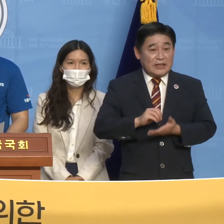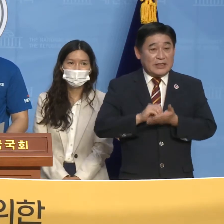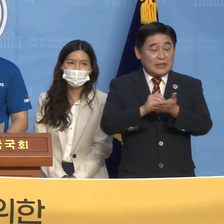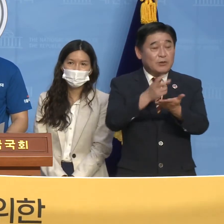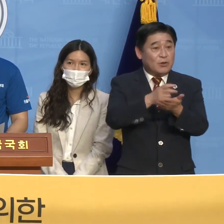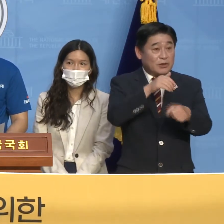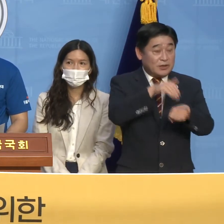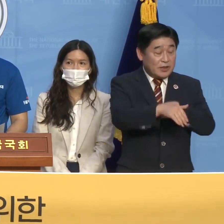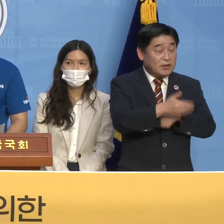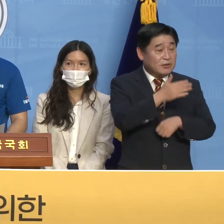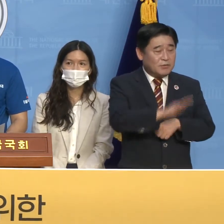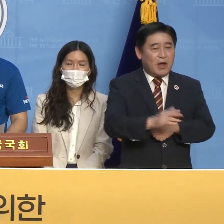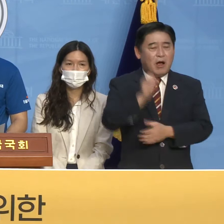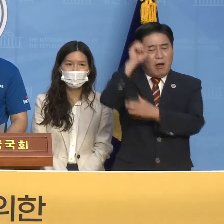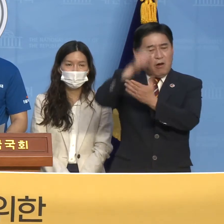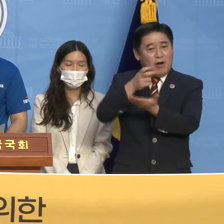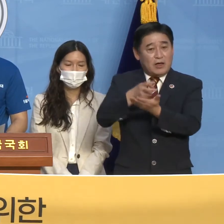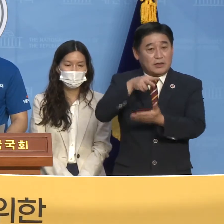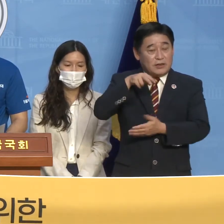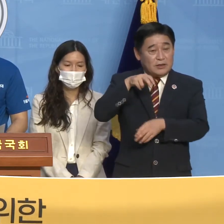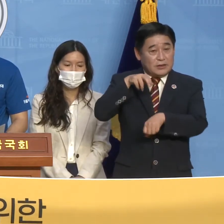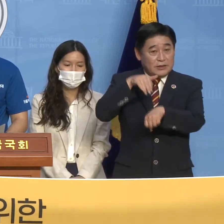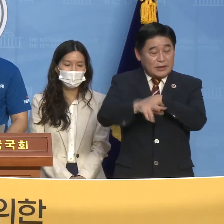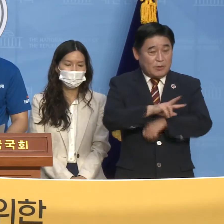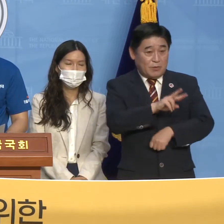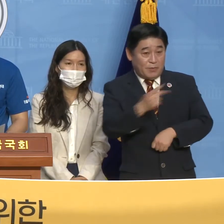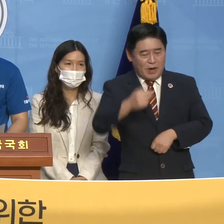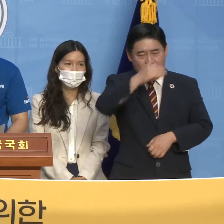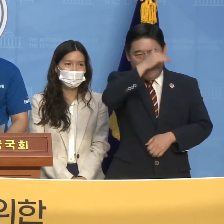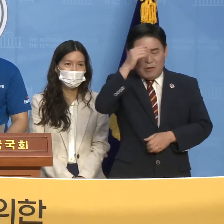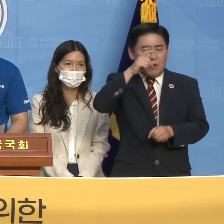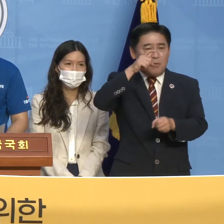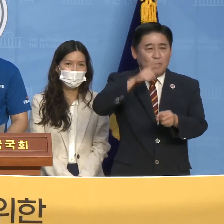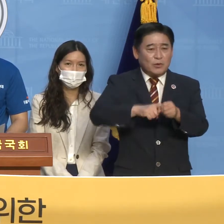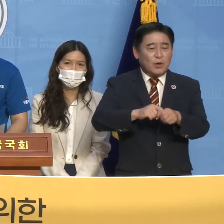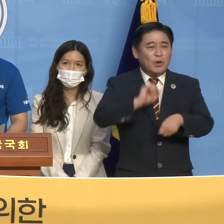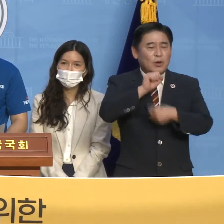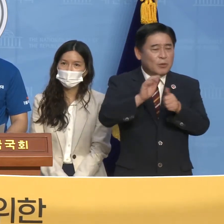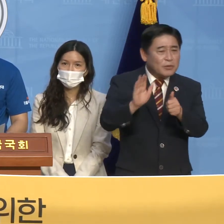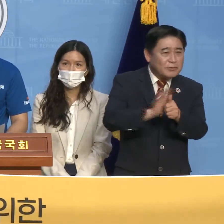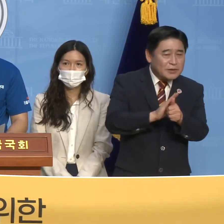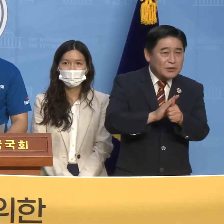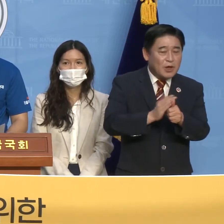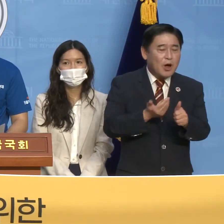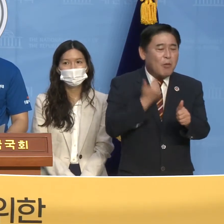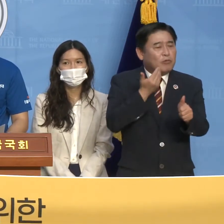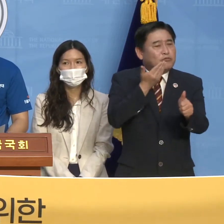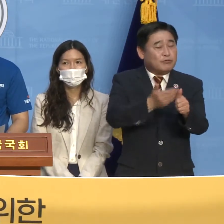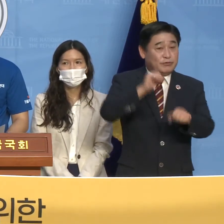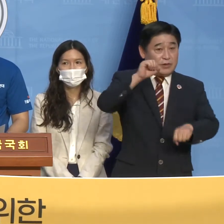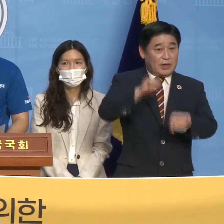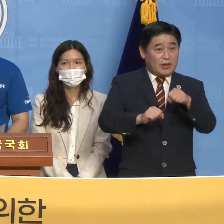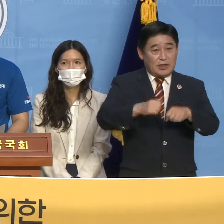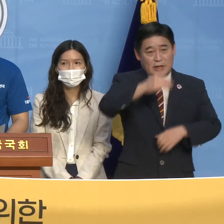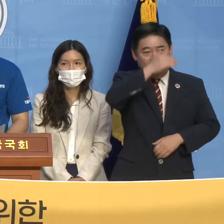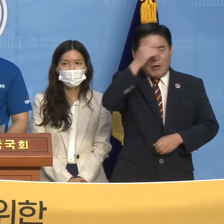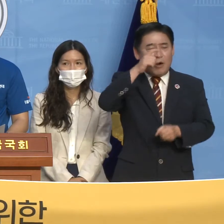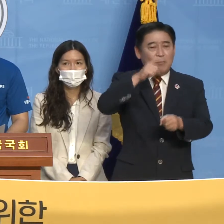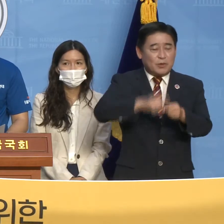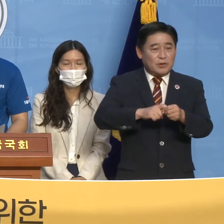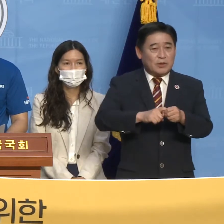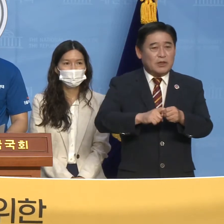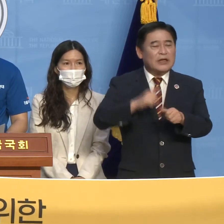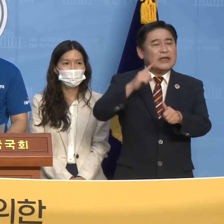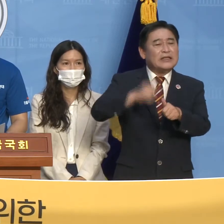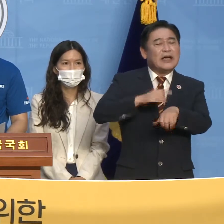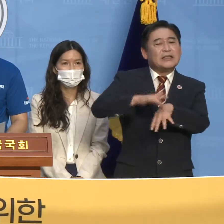등록제에서 허가제로 전환하고 관람을 목적으로 동물을 만지고 먹이를 주도록 하는 행위, 관람을 목적으로 동물에게